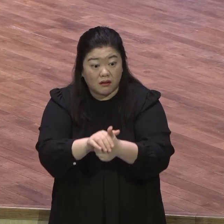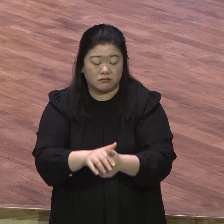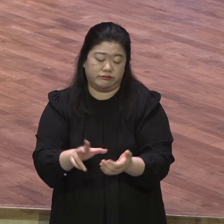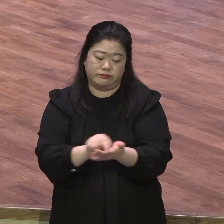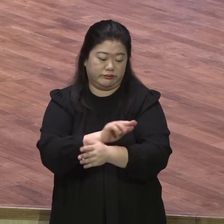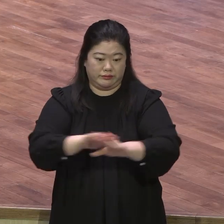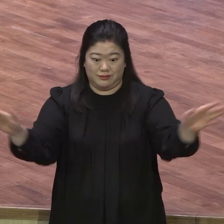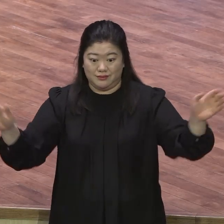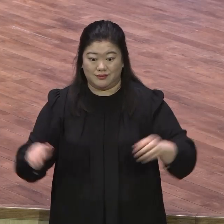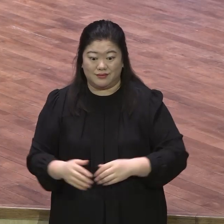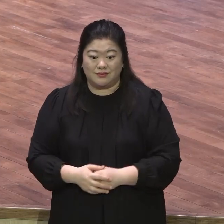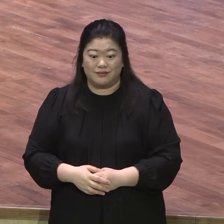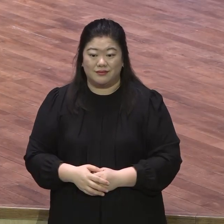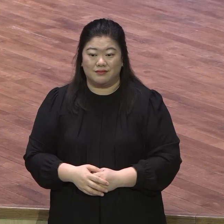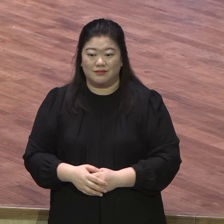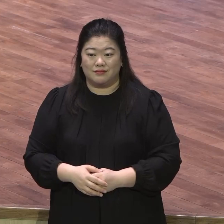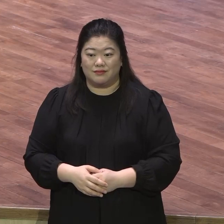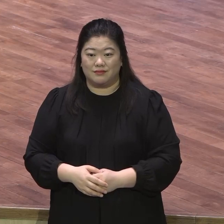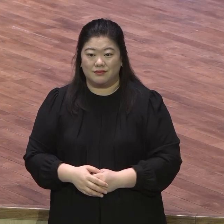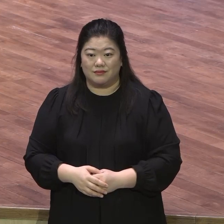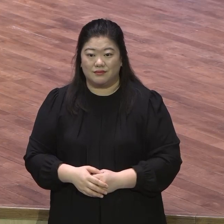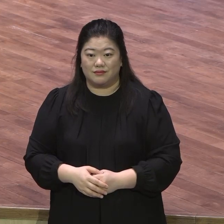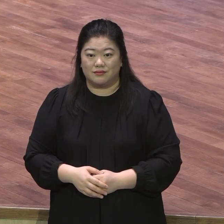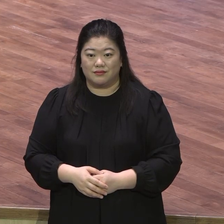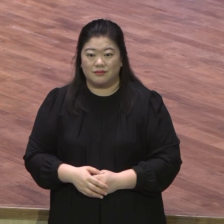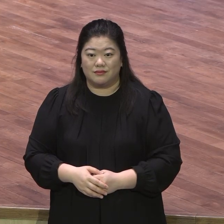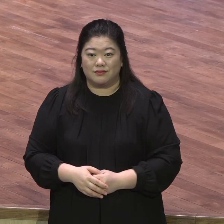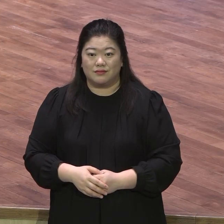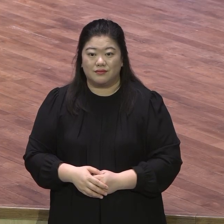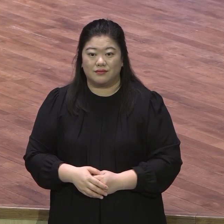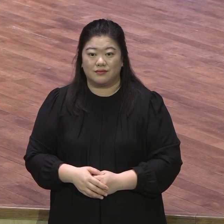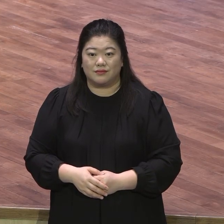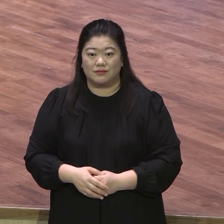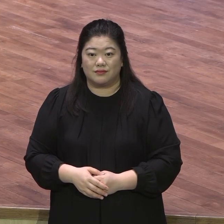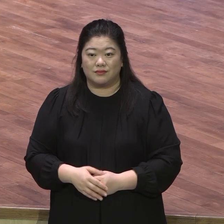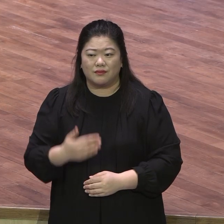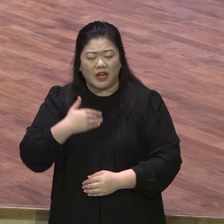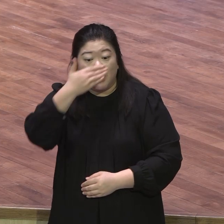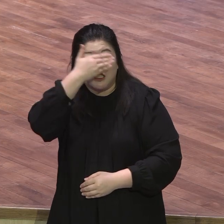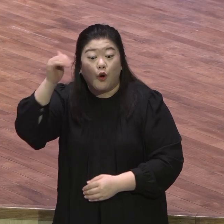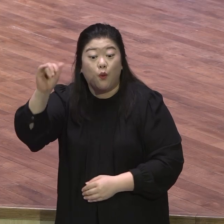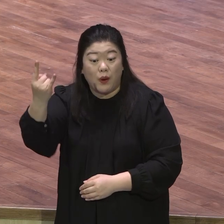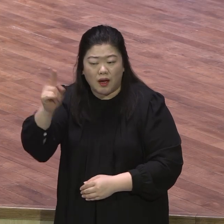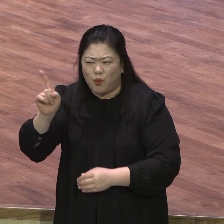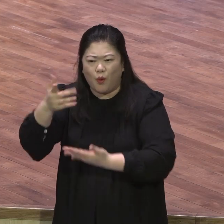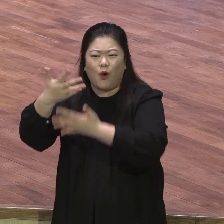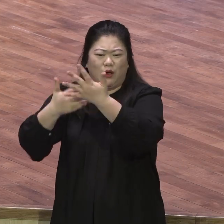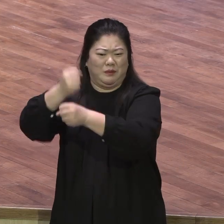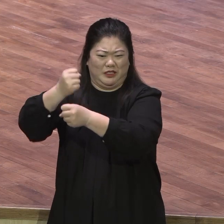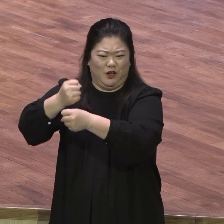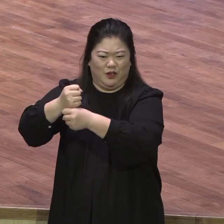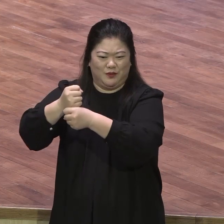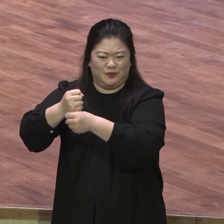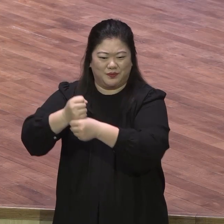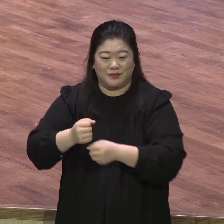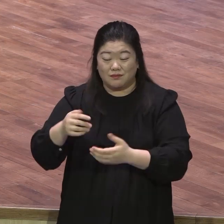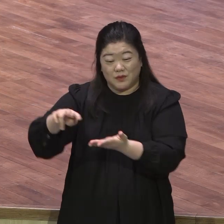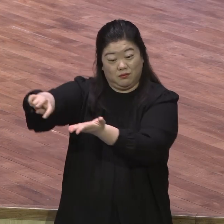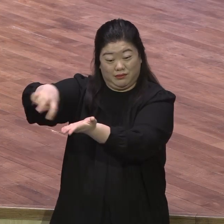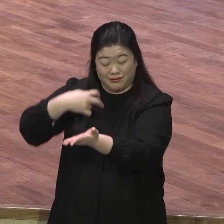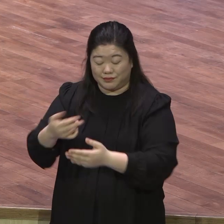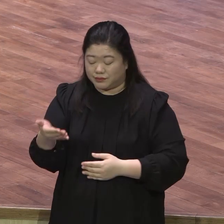스승의 날에다 우리 청년들이 동영상 보냈던데 너무너무 감동받았어요 눈물을 날 정도로 감동받았어요 아